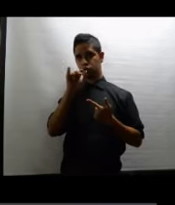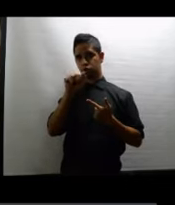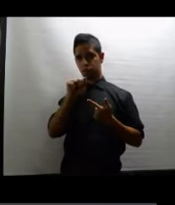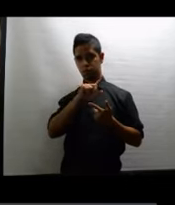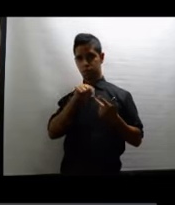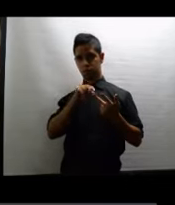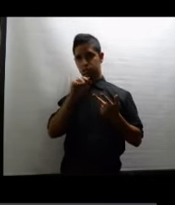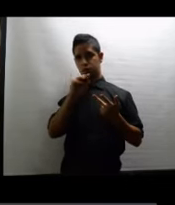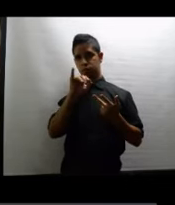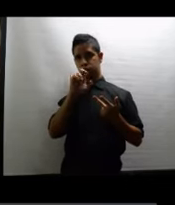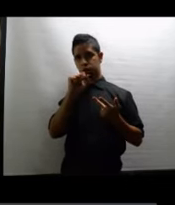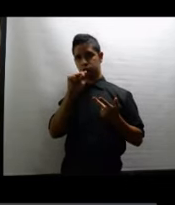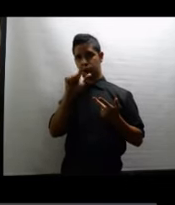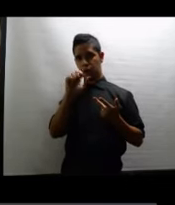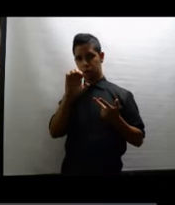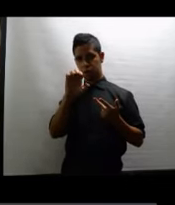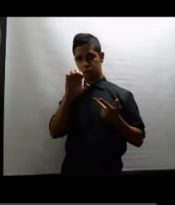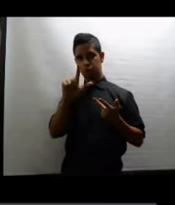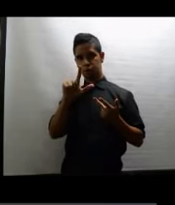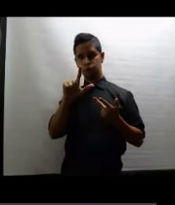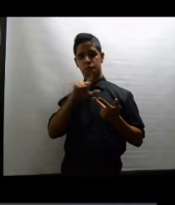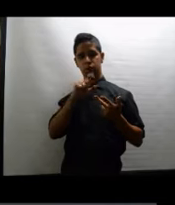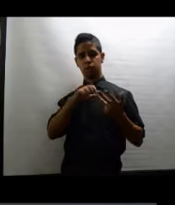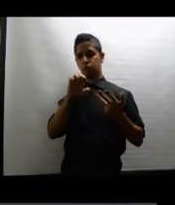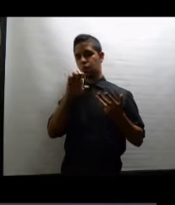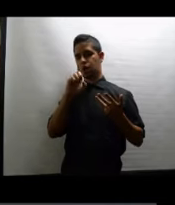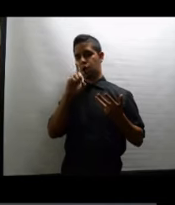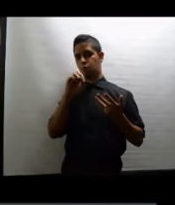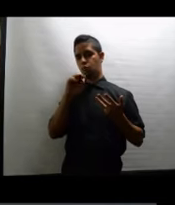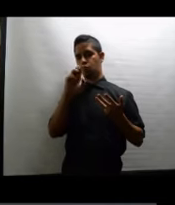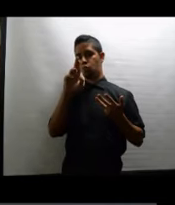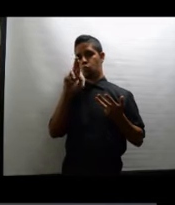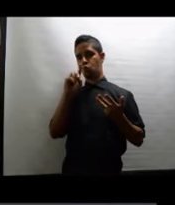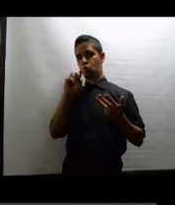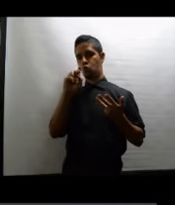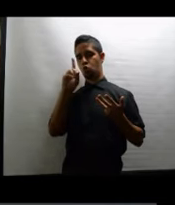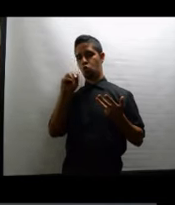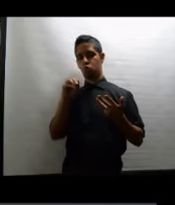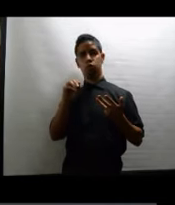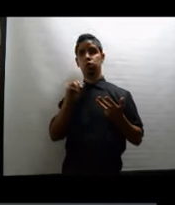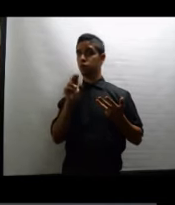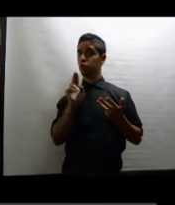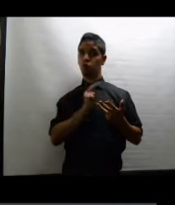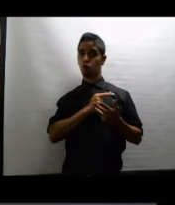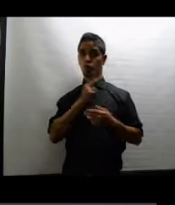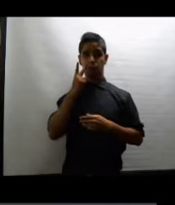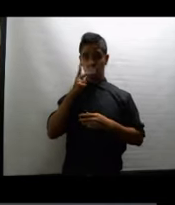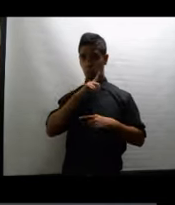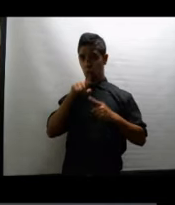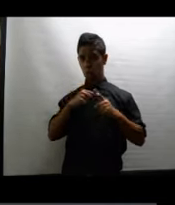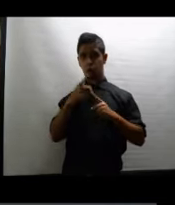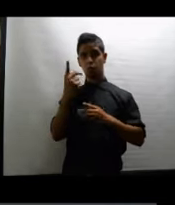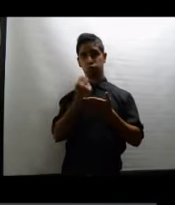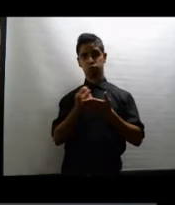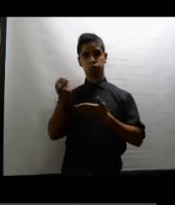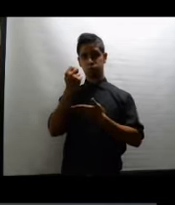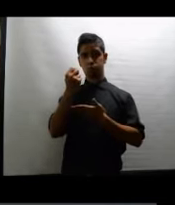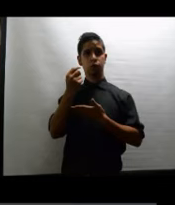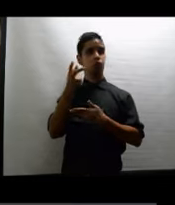a Misael y a Edmundo. ¡Seguro! Y nosotros nos vemos el próximo martes y